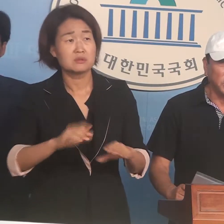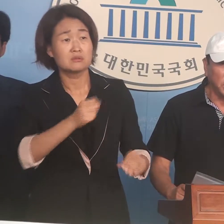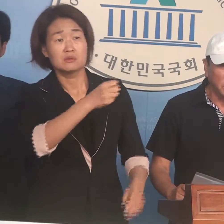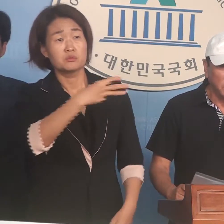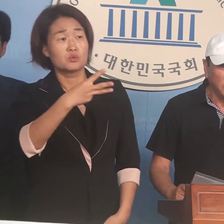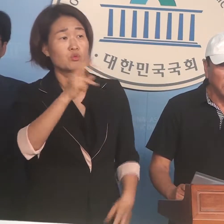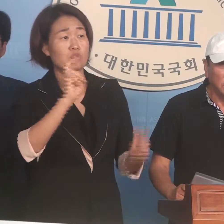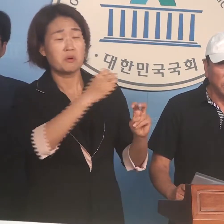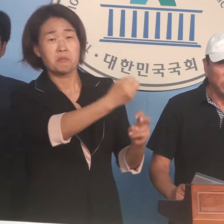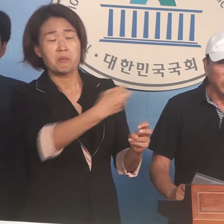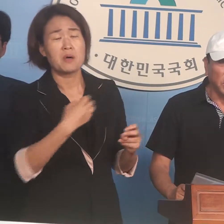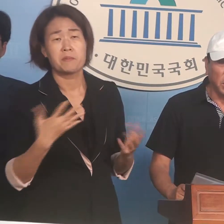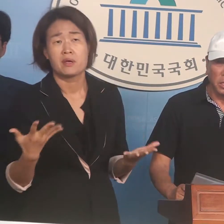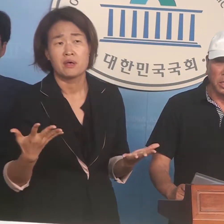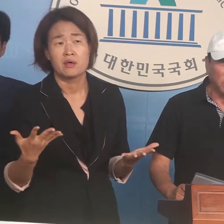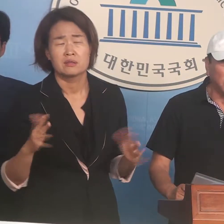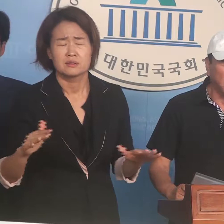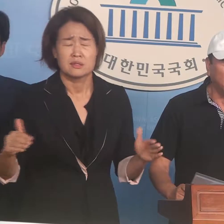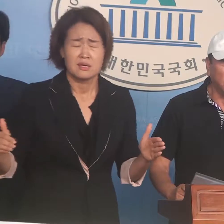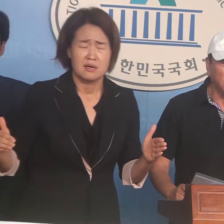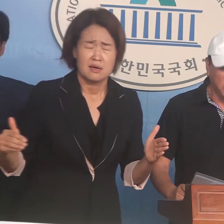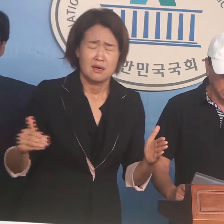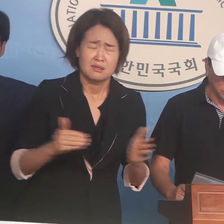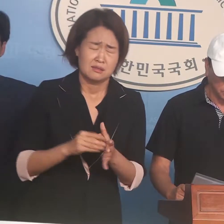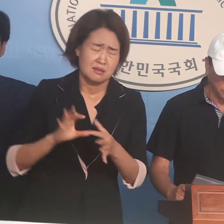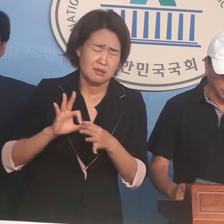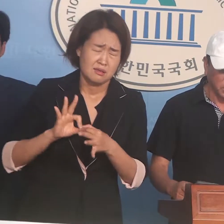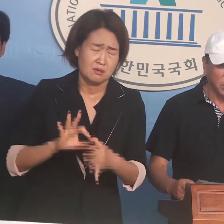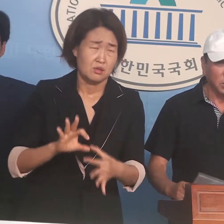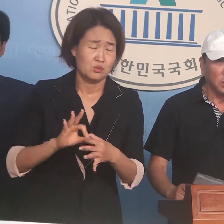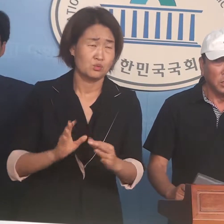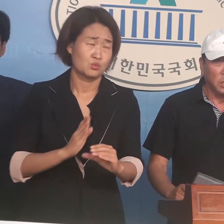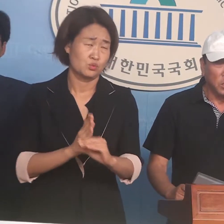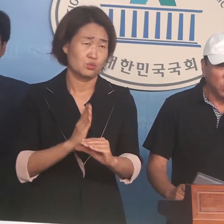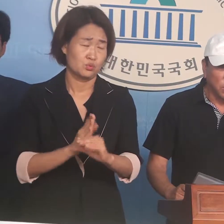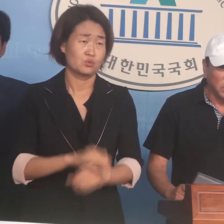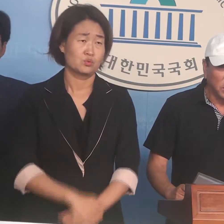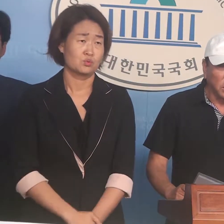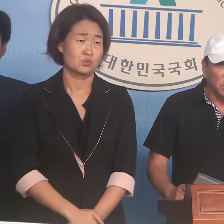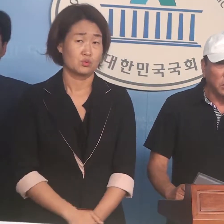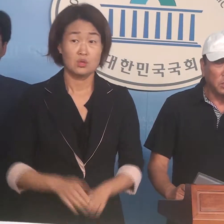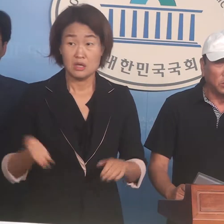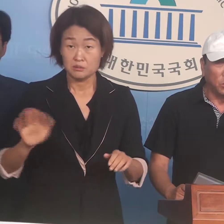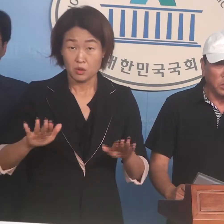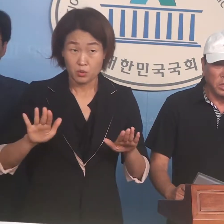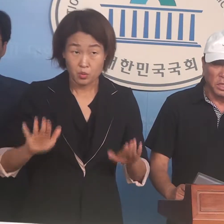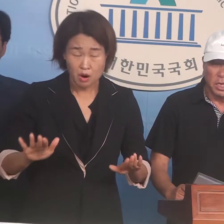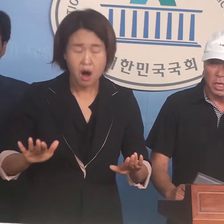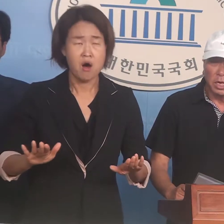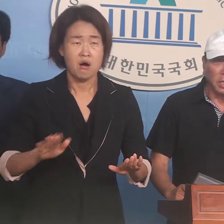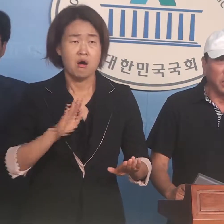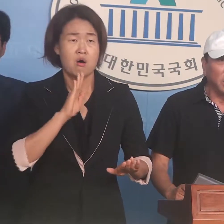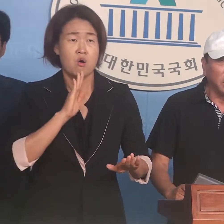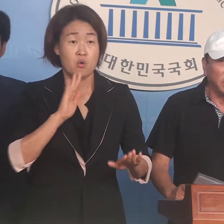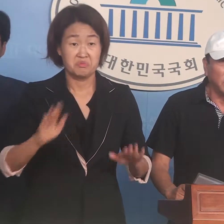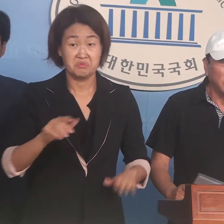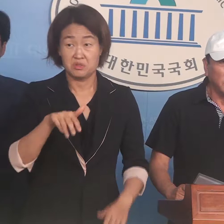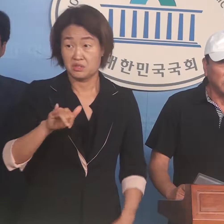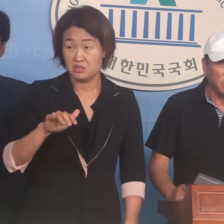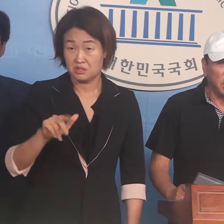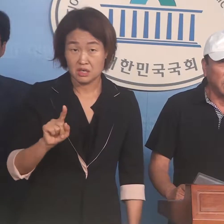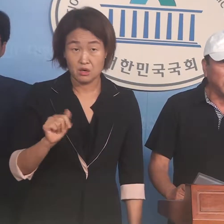한마디 없이 지금 이제까지 이끌어 나오고 있습니다. 그래서 오늘 마치 이 정동관에서 기자회견을